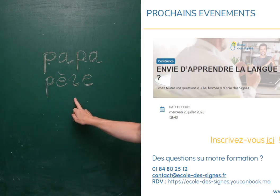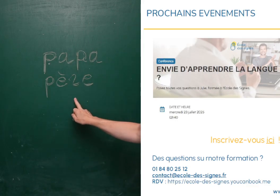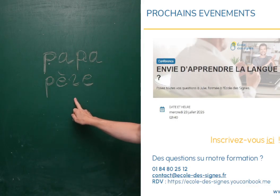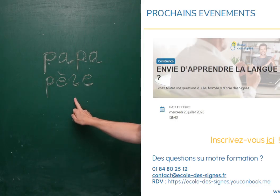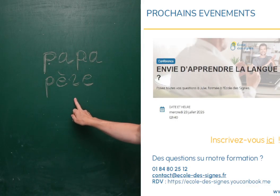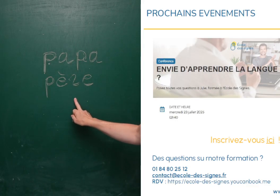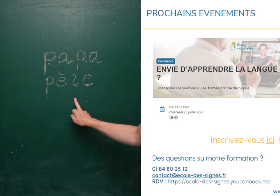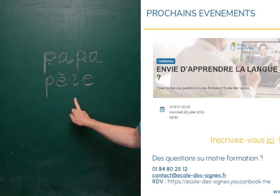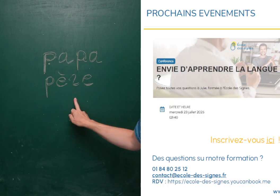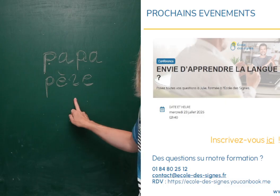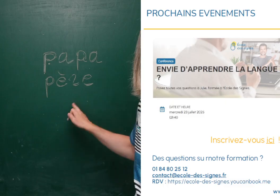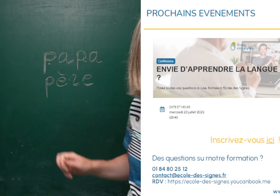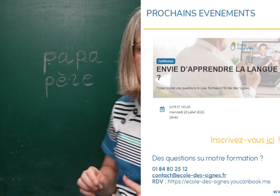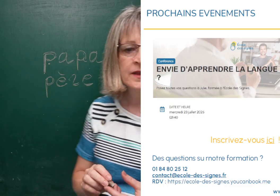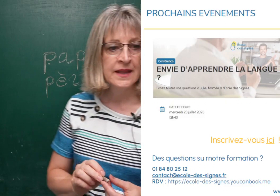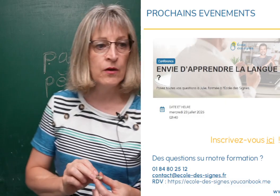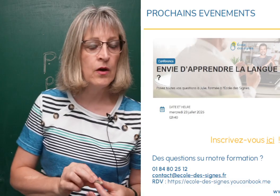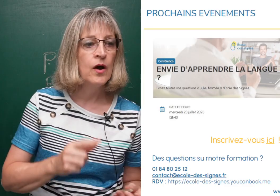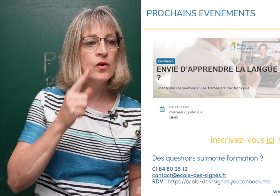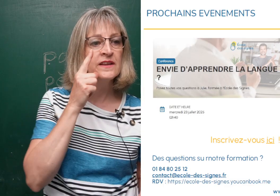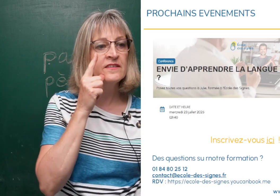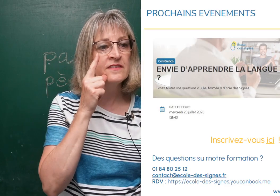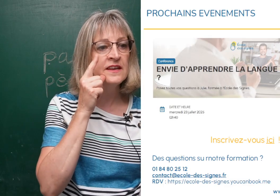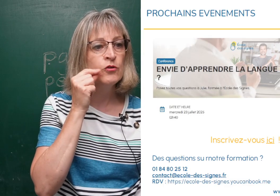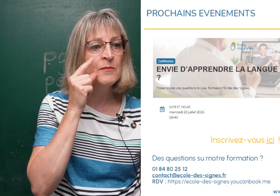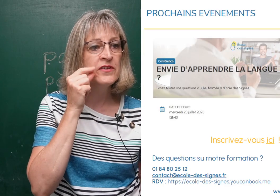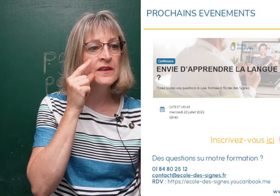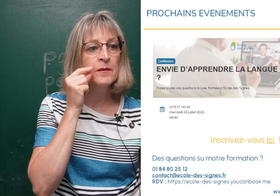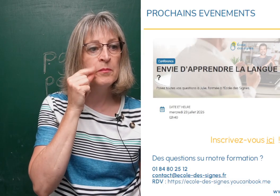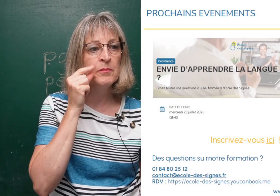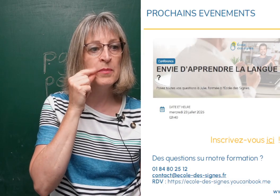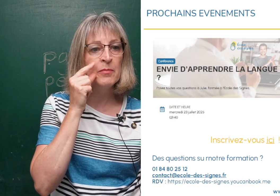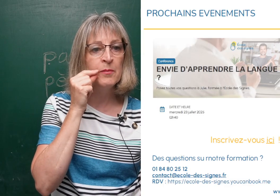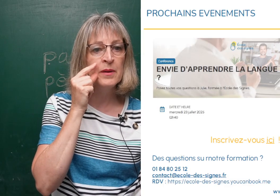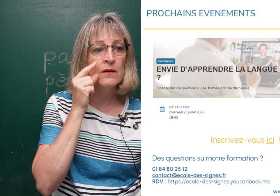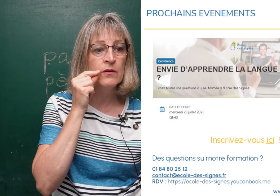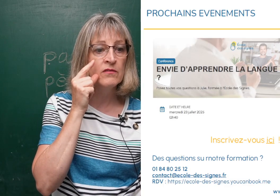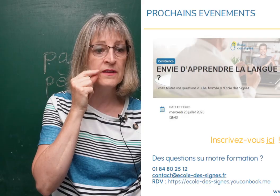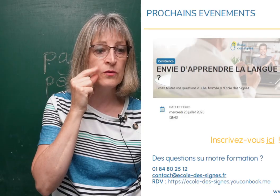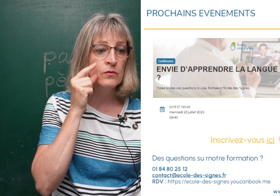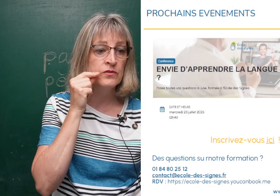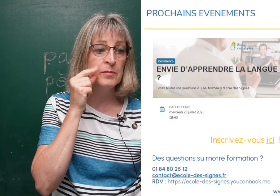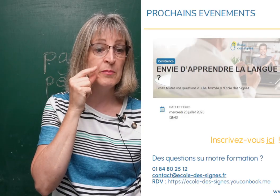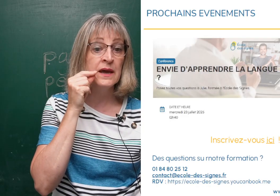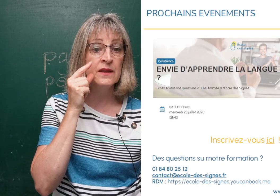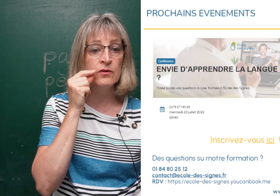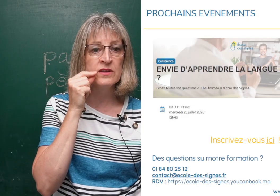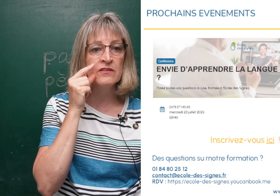Père, c'est la même chose, d'accord? En langue des signes, c'est le même signe. Papa, père, en fait, on dit pas père d'ailleurs en langue des signes, on dit